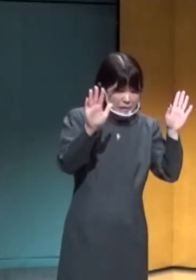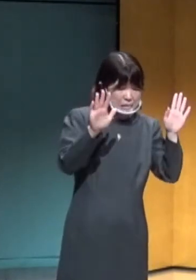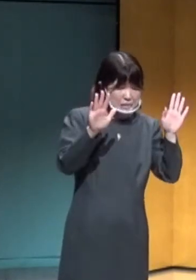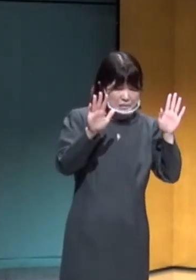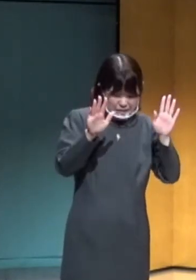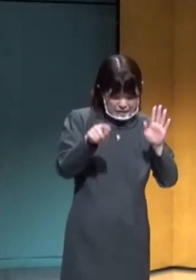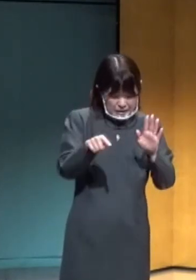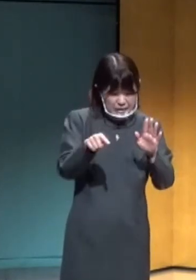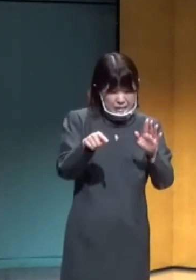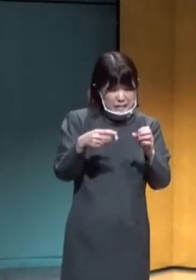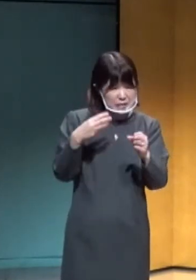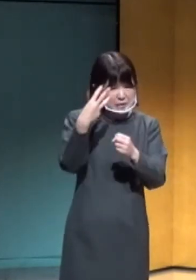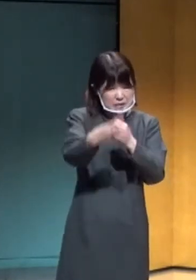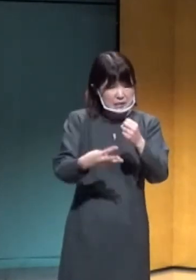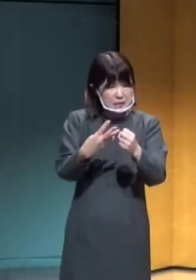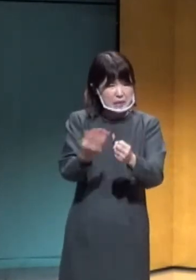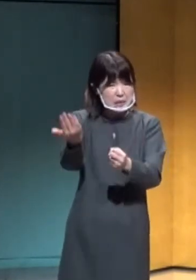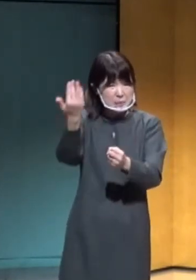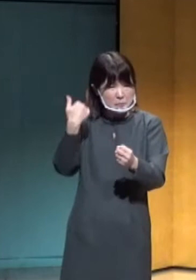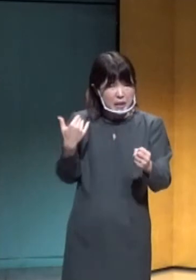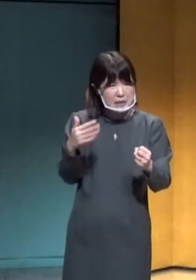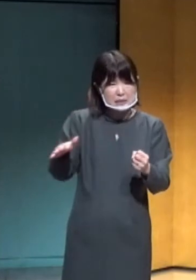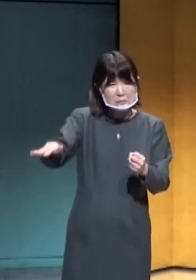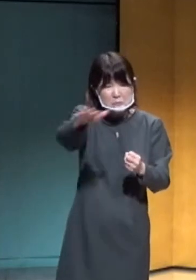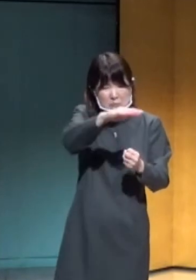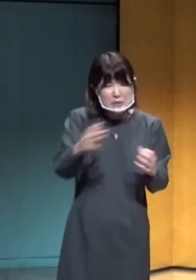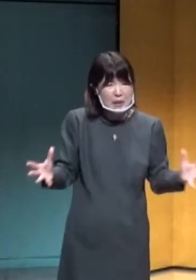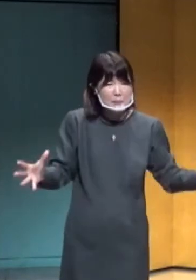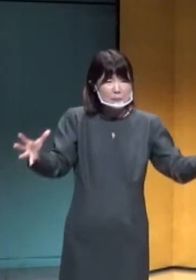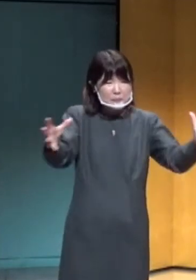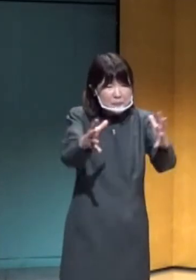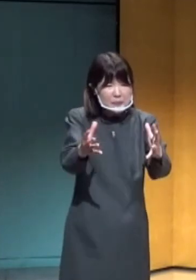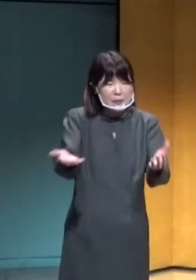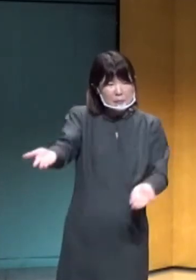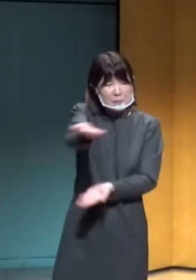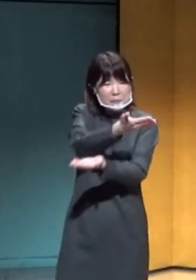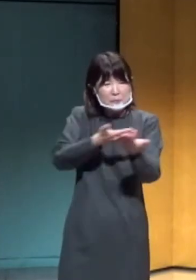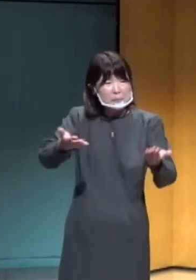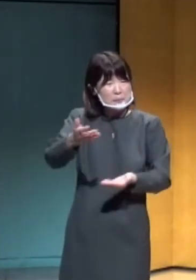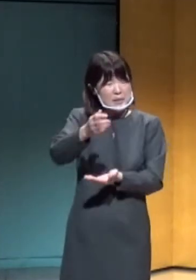まな交流、そういったものは残念ながらできませんけども、